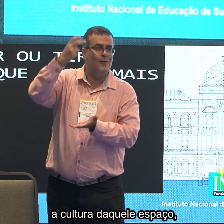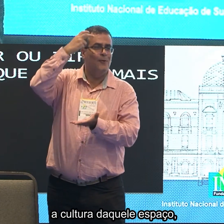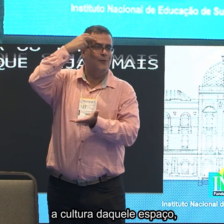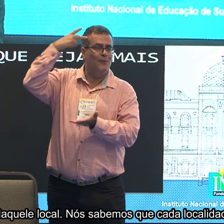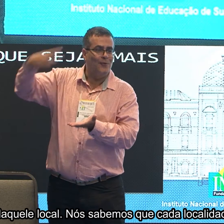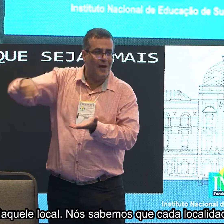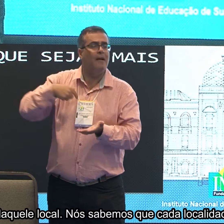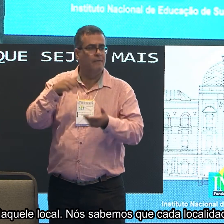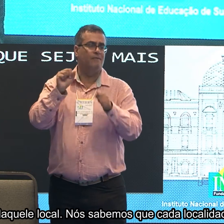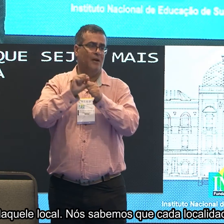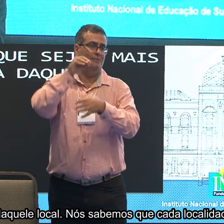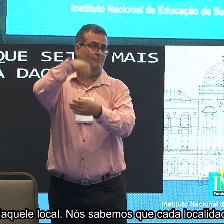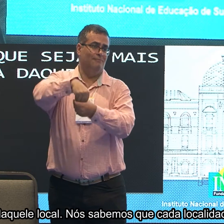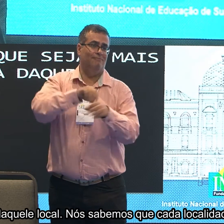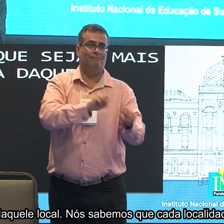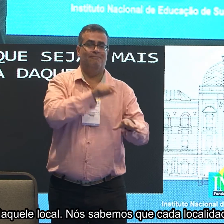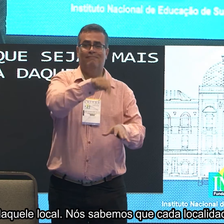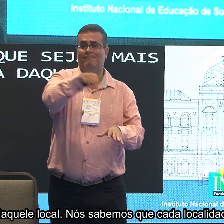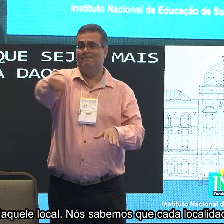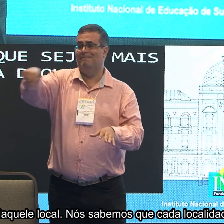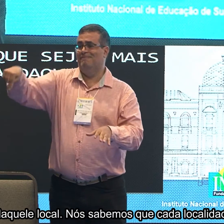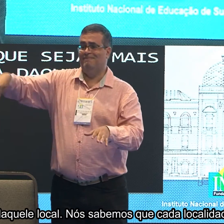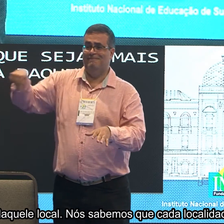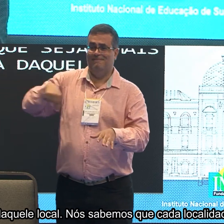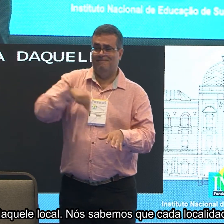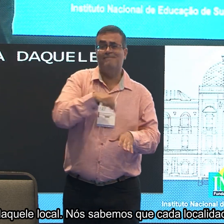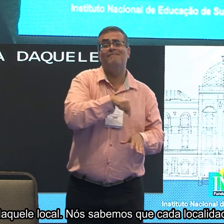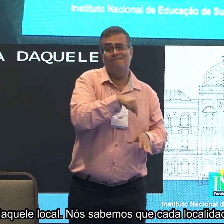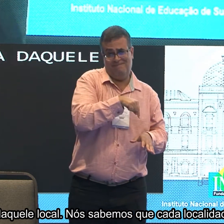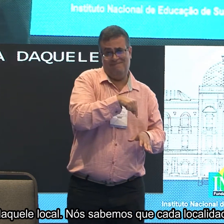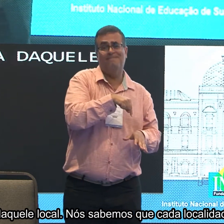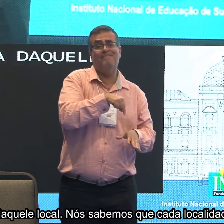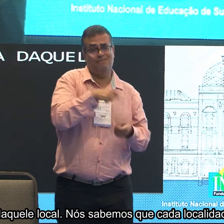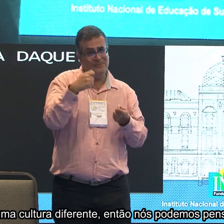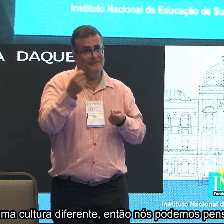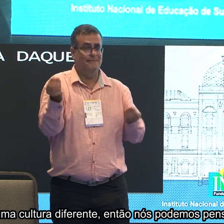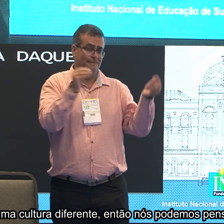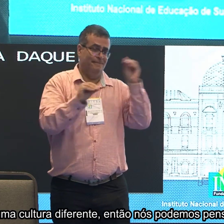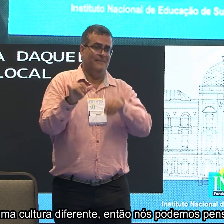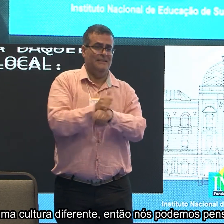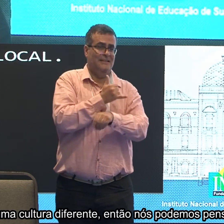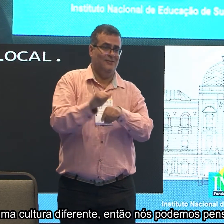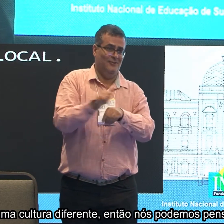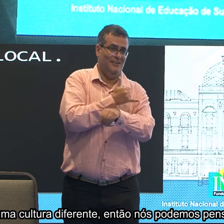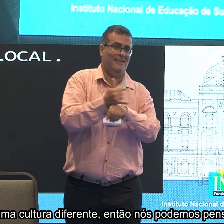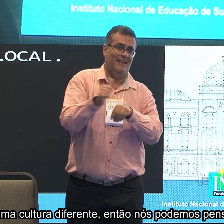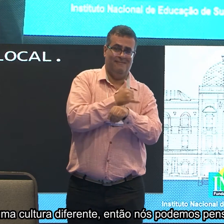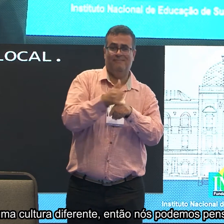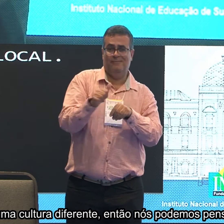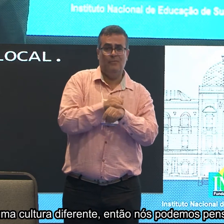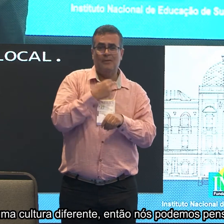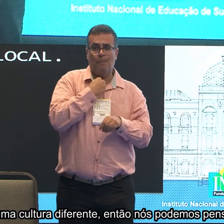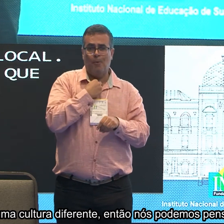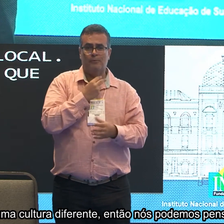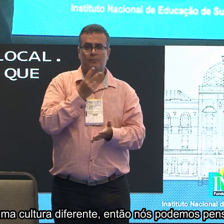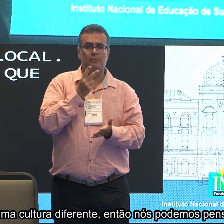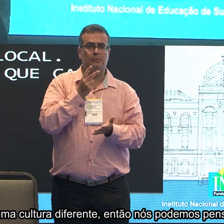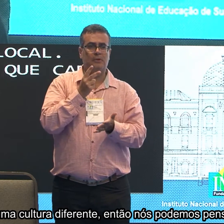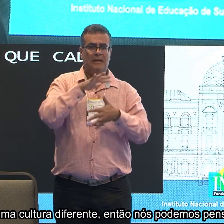praia, daquele local. Porque nós sabemos que cada localidade tem uma cultura diferente, então nós podemos pensar